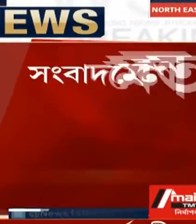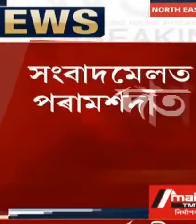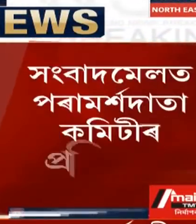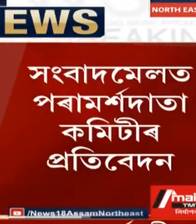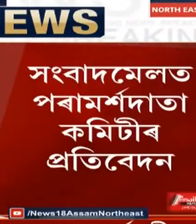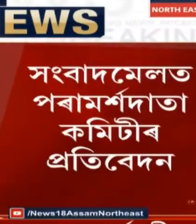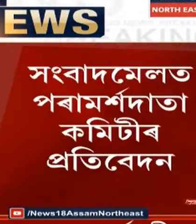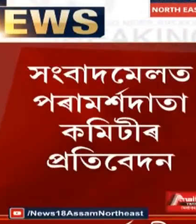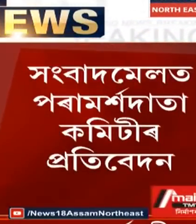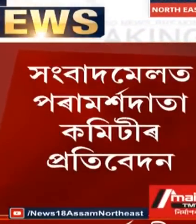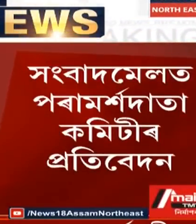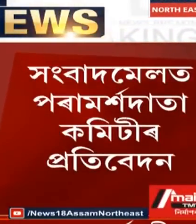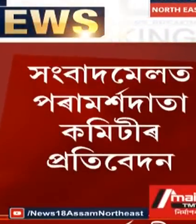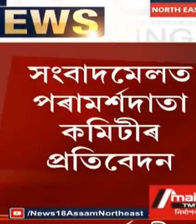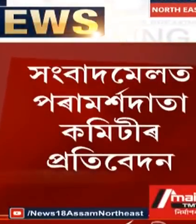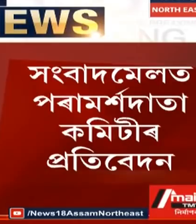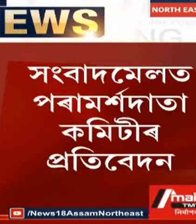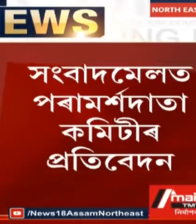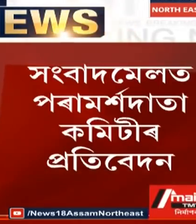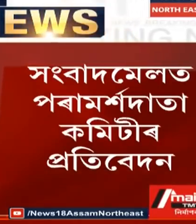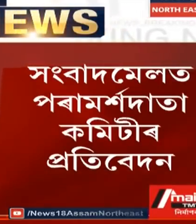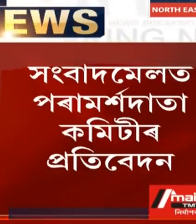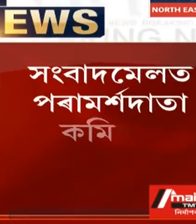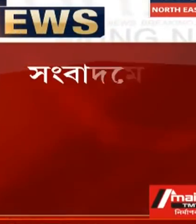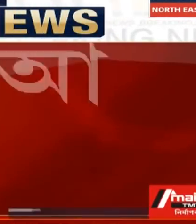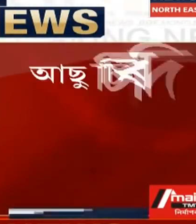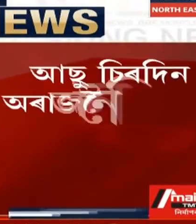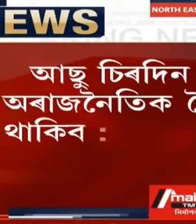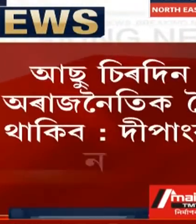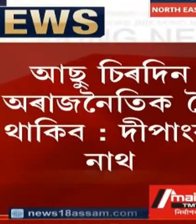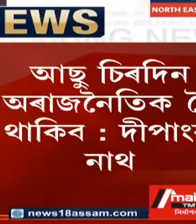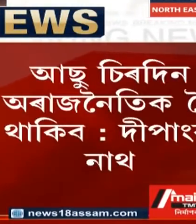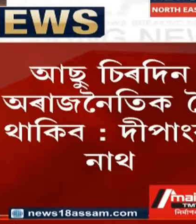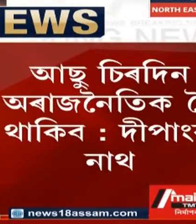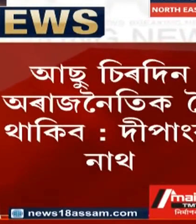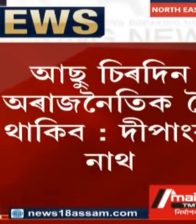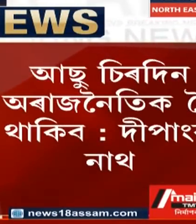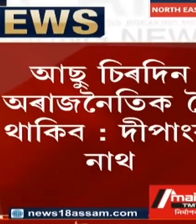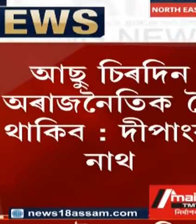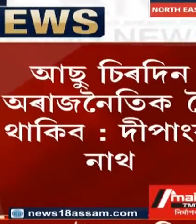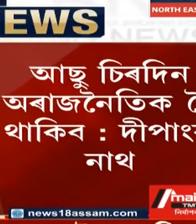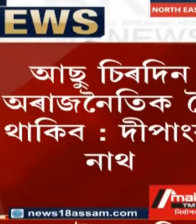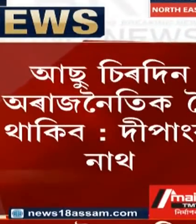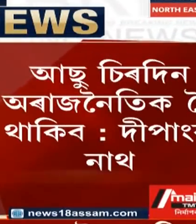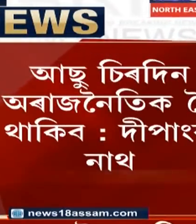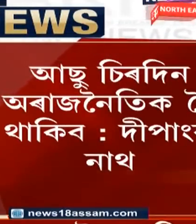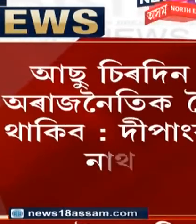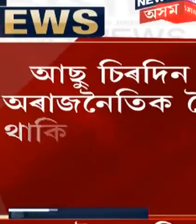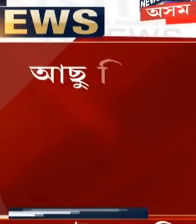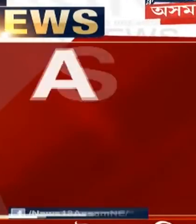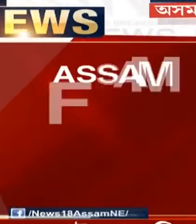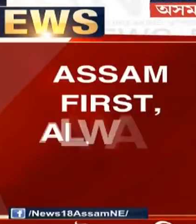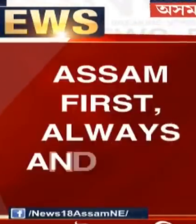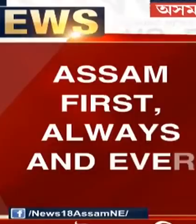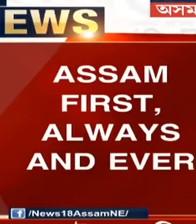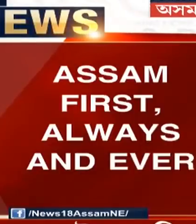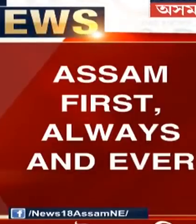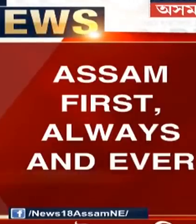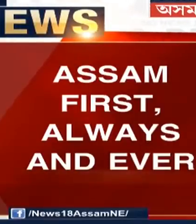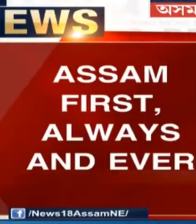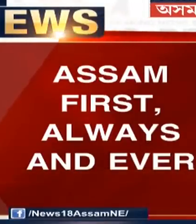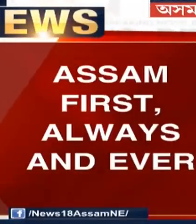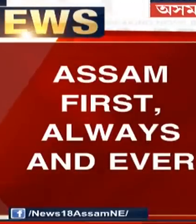विभाजन जुगेद भोट बैंकर एटवेश सृष्टि समाज जतियों जीवन जी समन्वय सही समन्वय भेटी थान बान